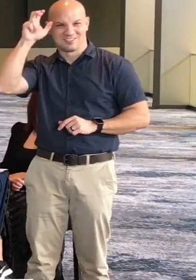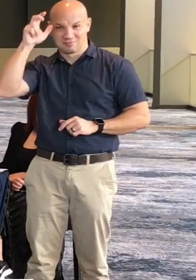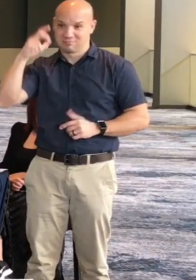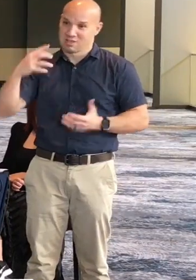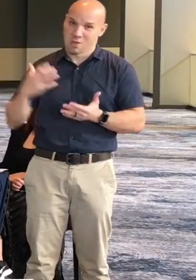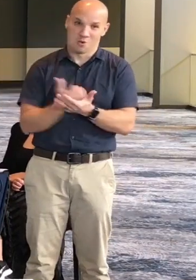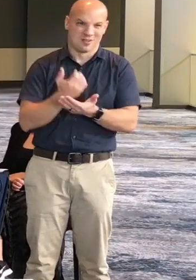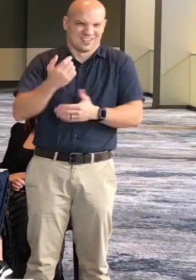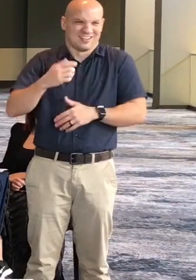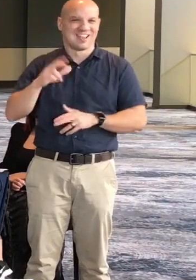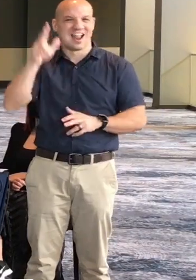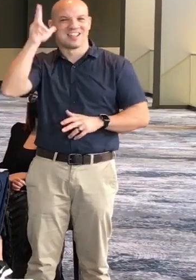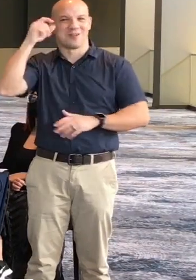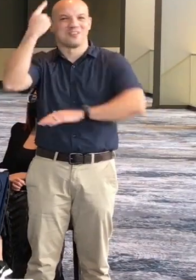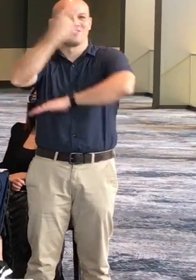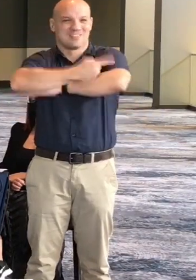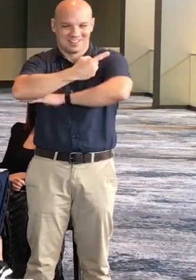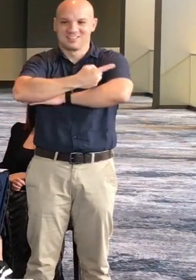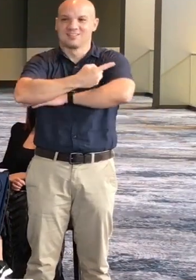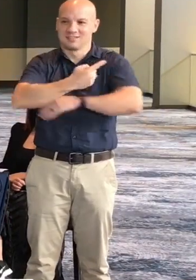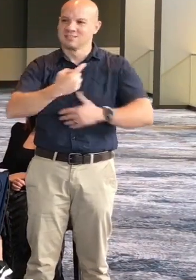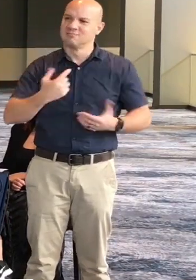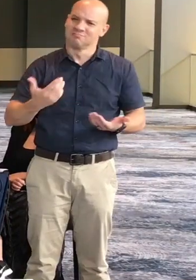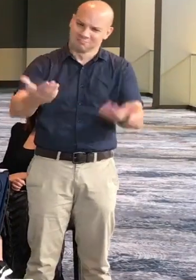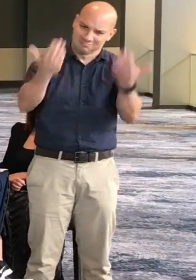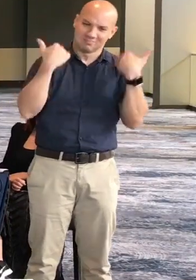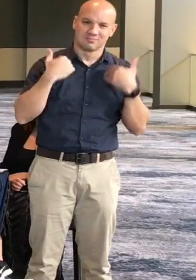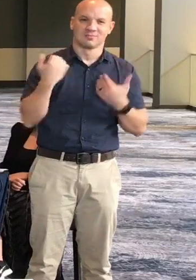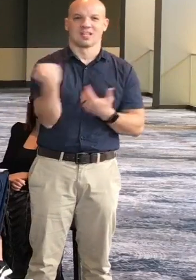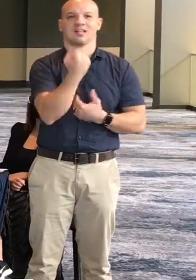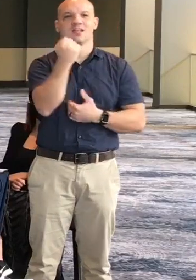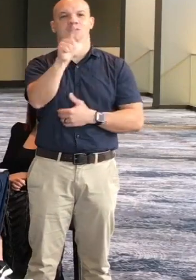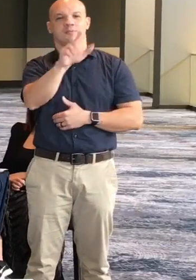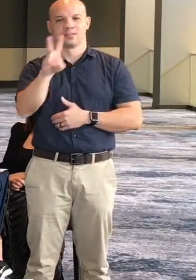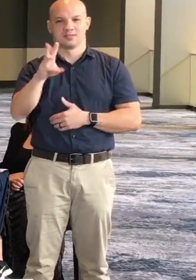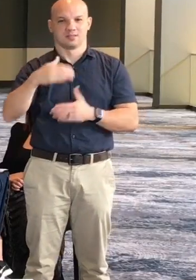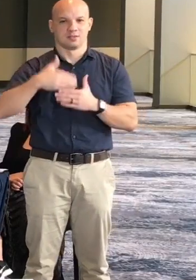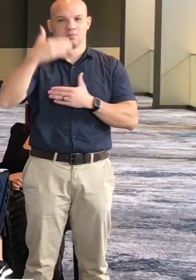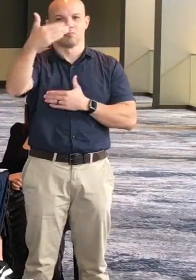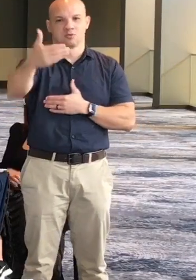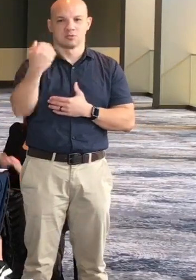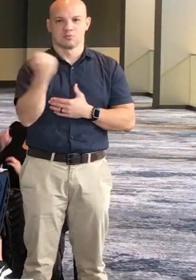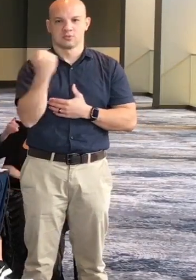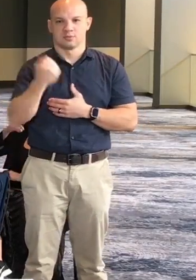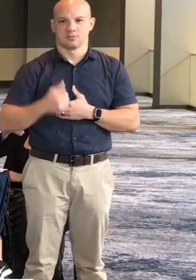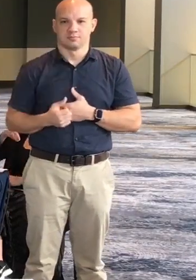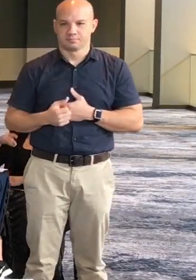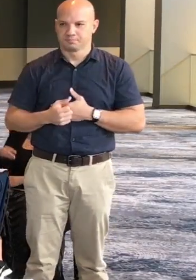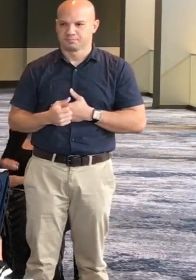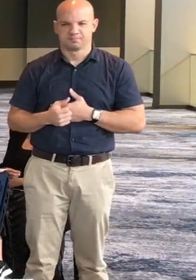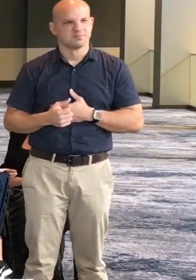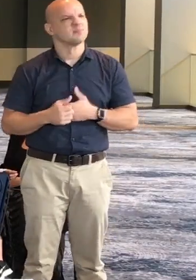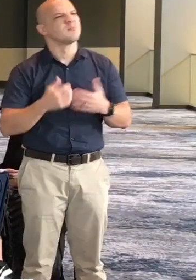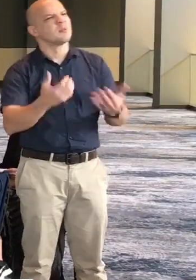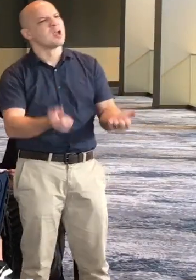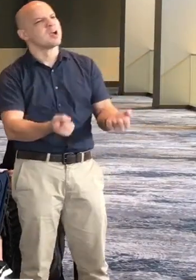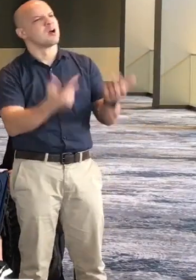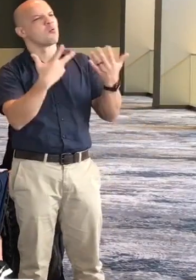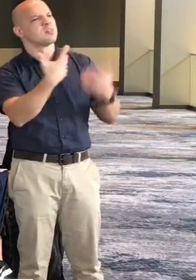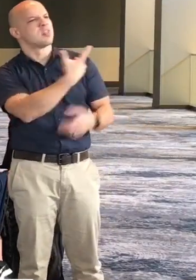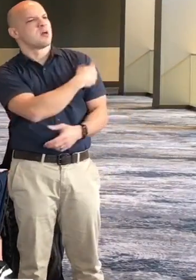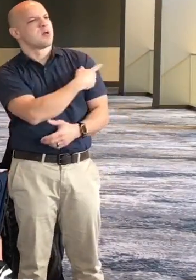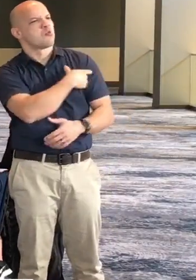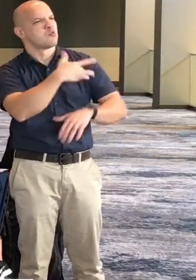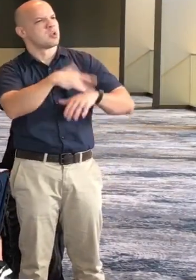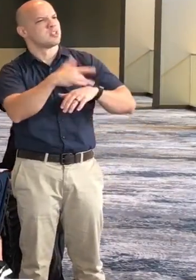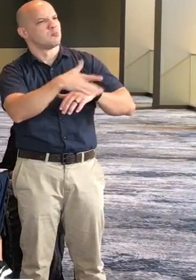Day, que nos acompañen ese sábado 26, que es el próximo sábado. Permiso, ¿cuántas vacunas van a estar disponibles